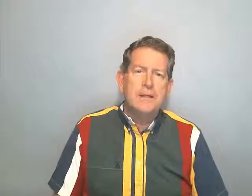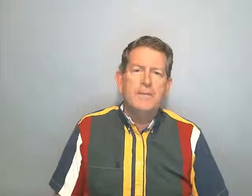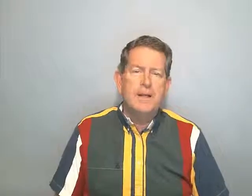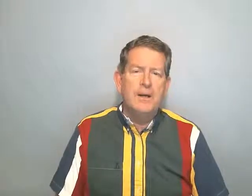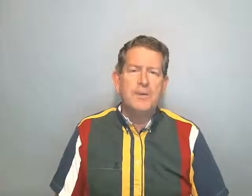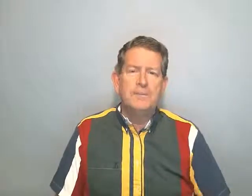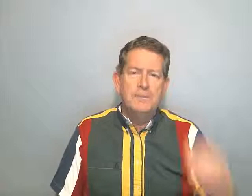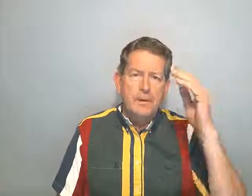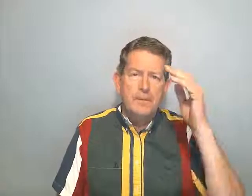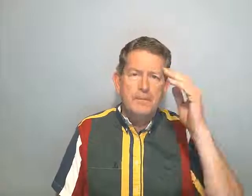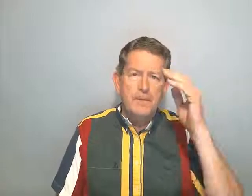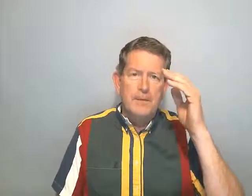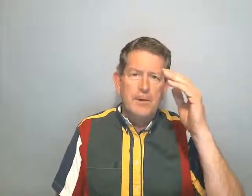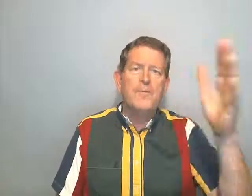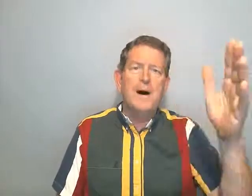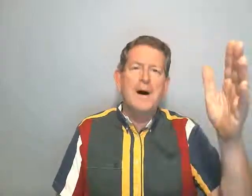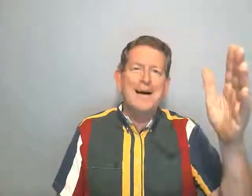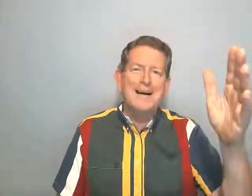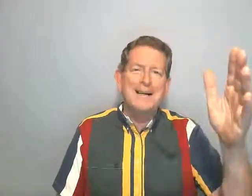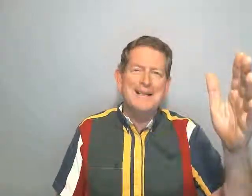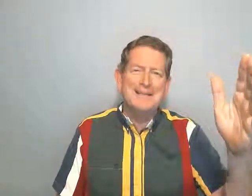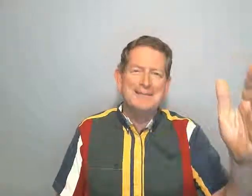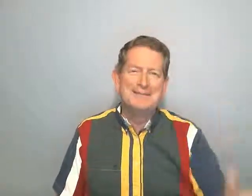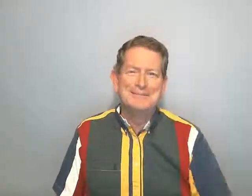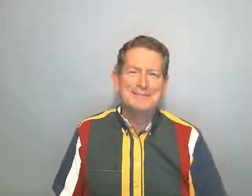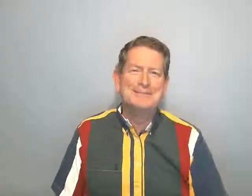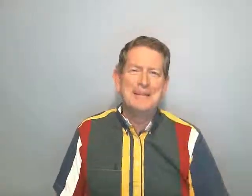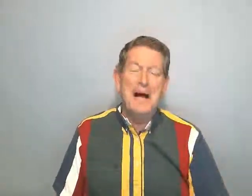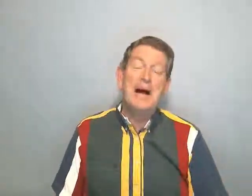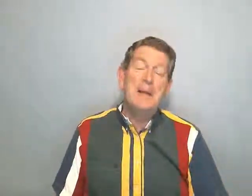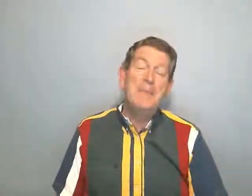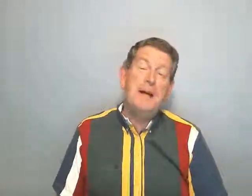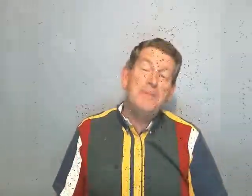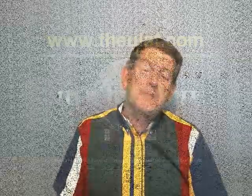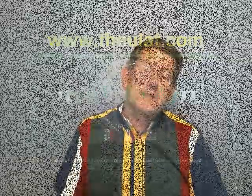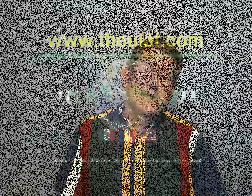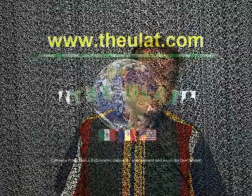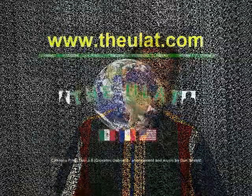vidéo. Au revoir. Ah, elle est belle la musique, hein?